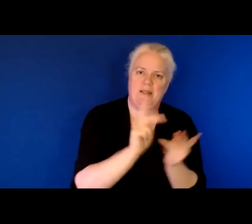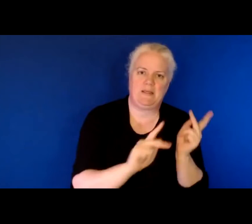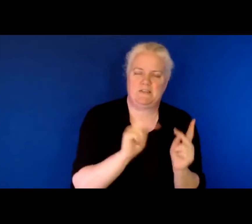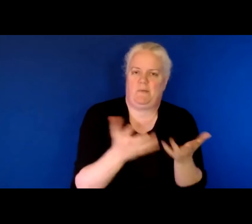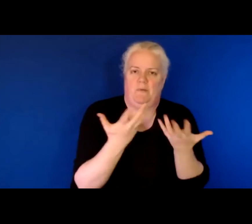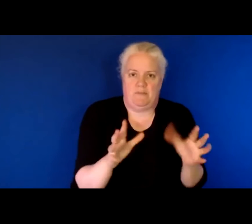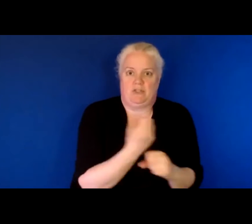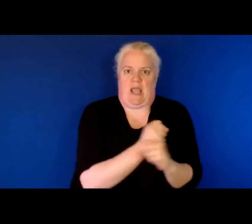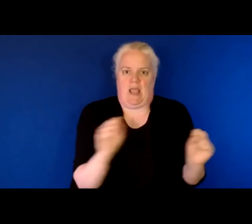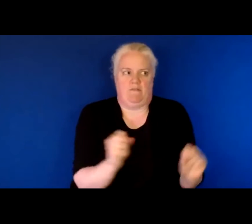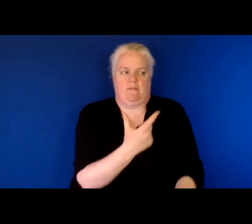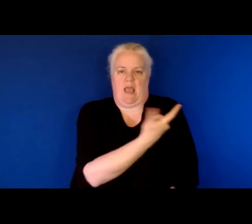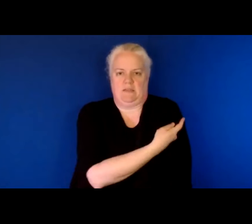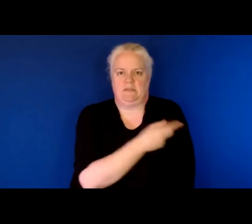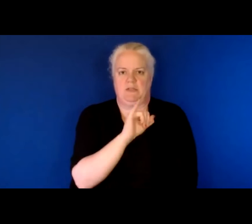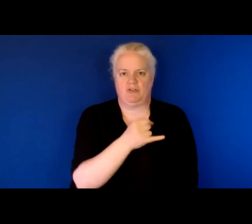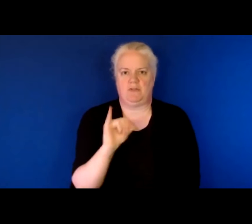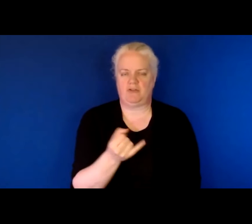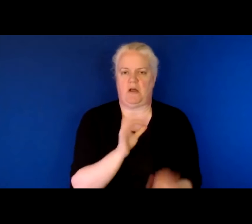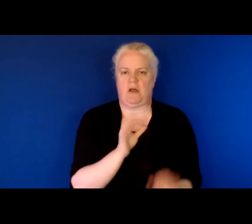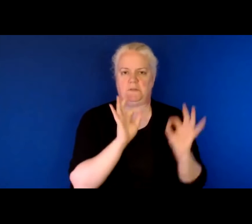会是对